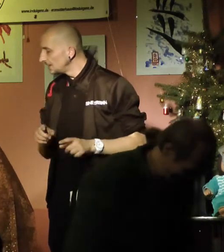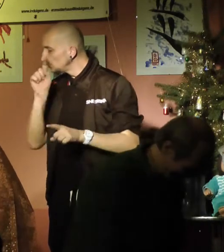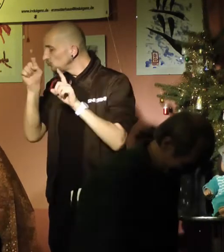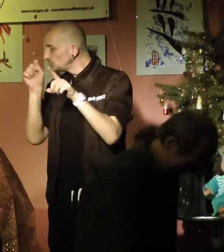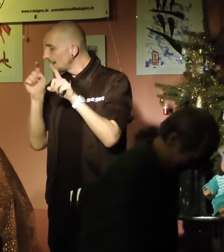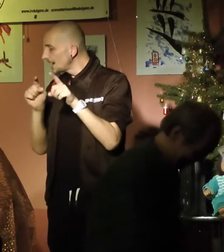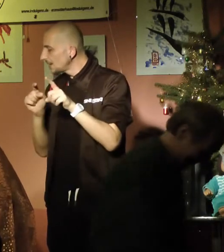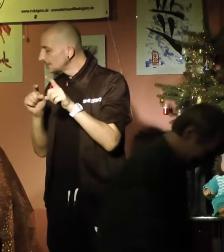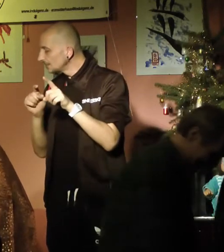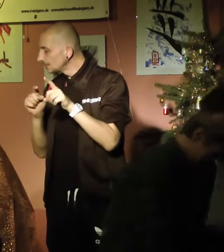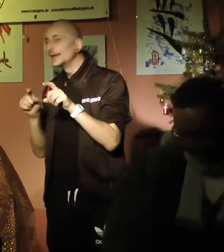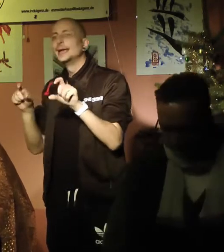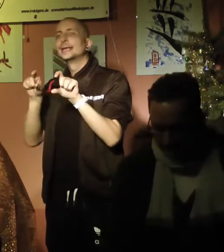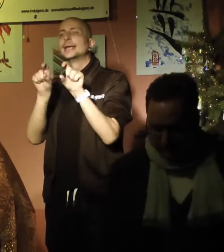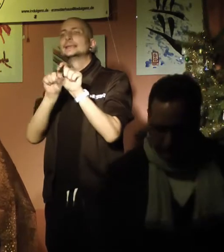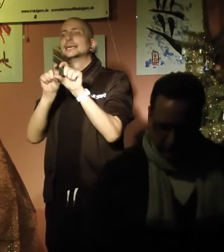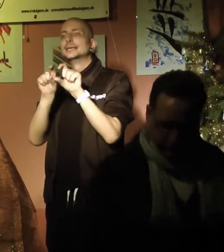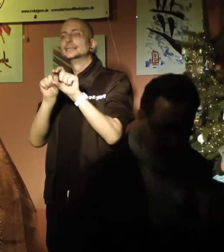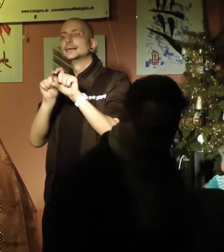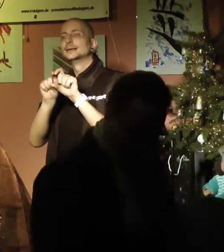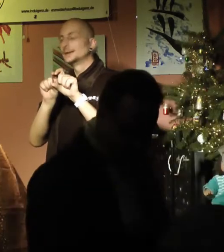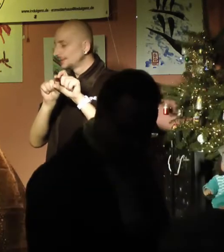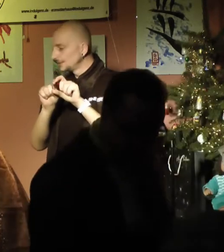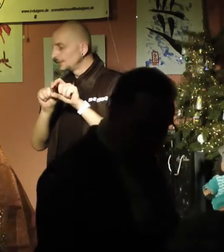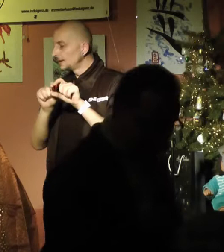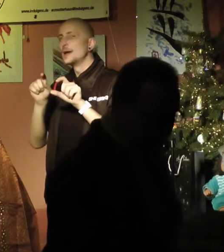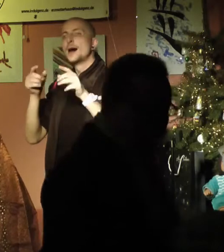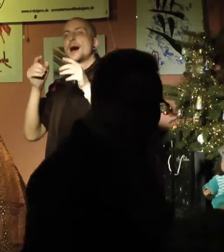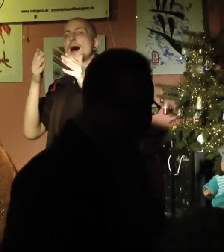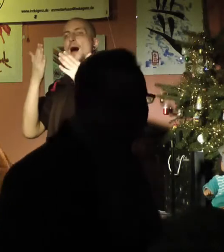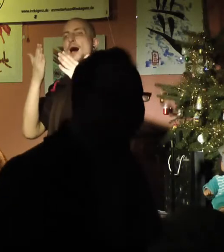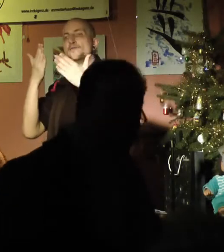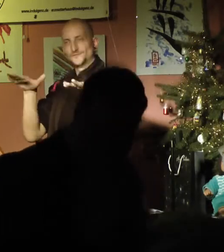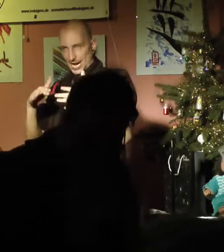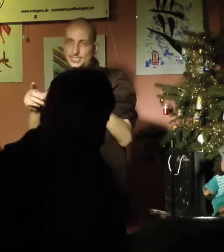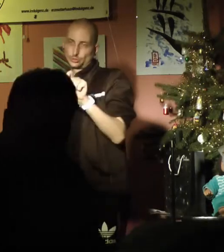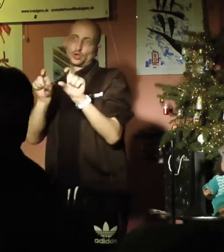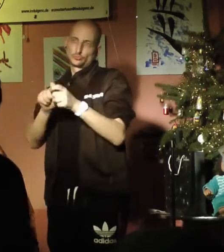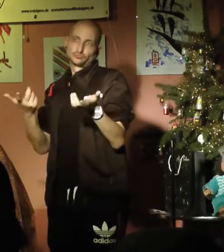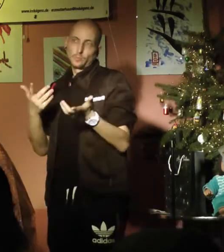Ja Mensch, auch Kekse, Weihnachtskekse, ja lecker. Ja so, sehr schön.